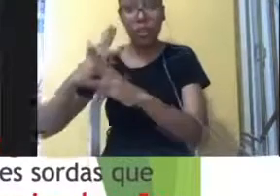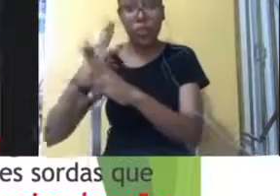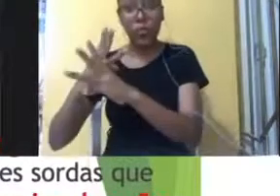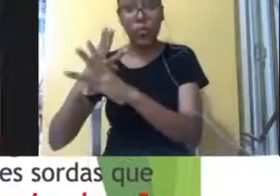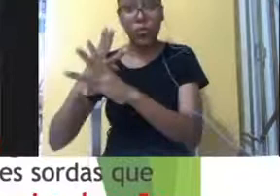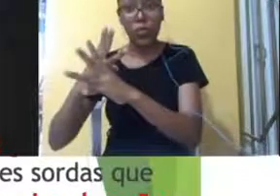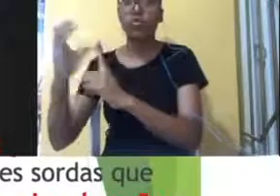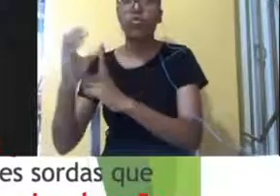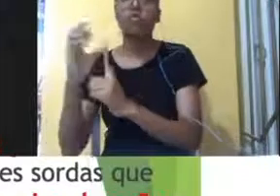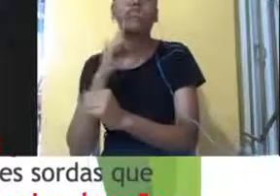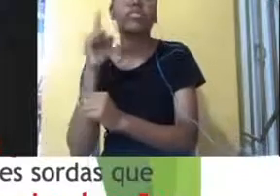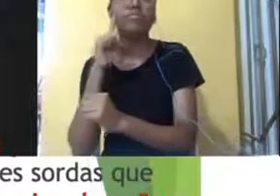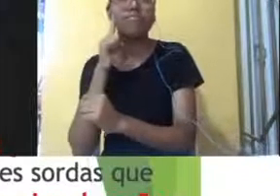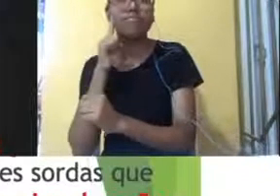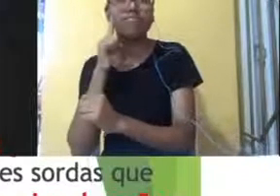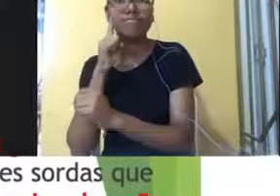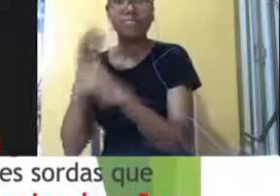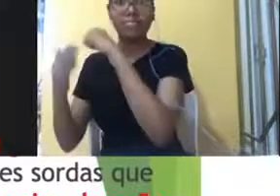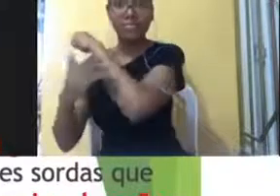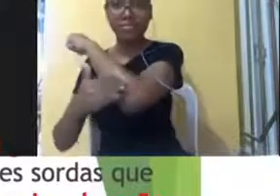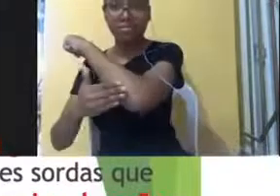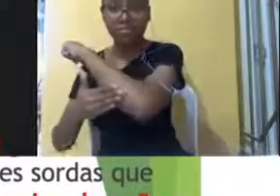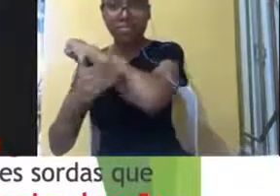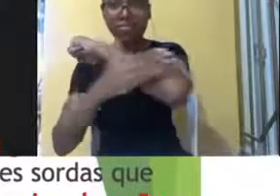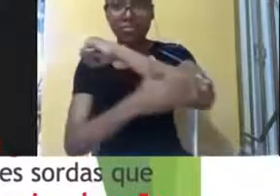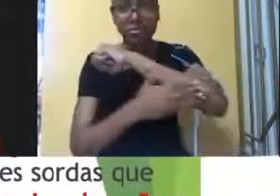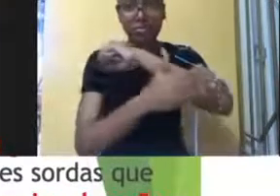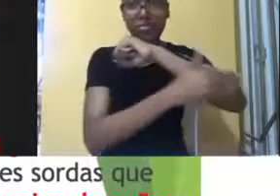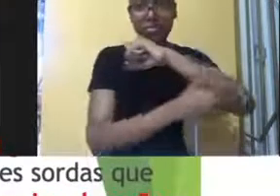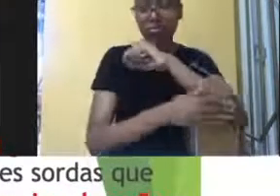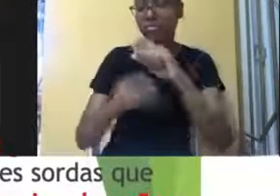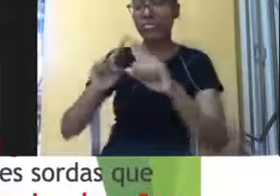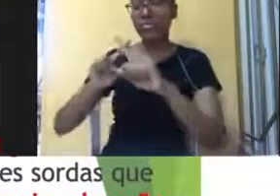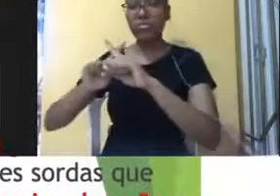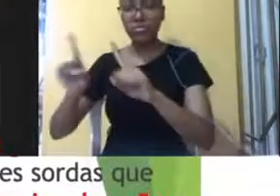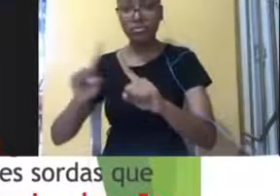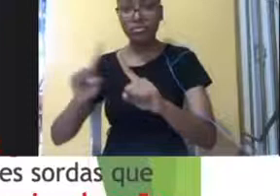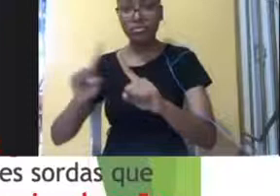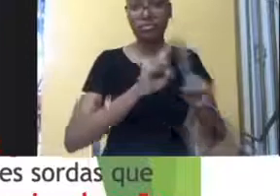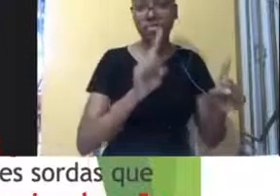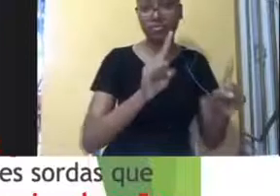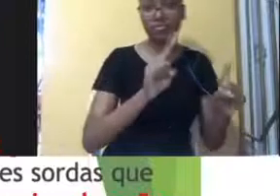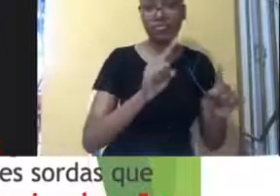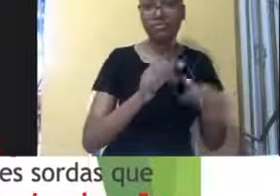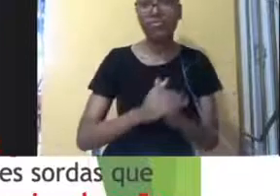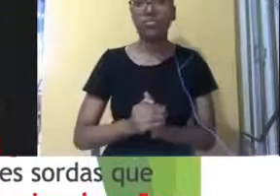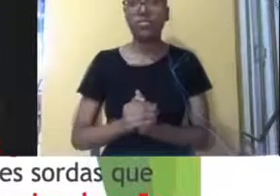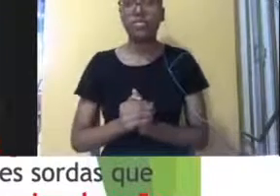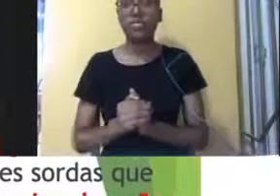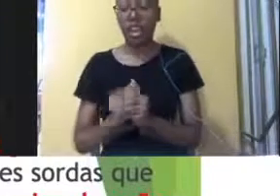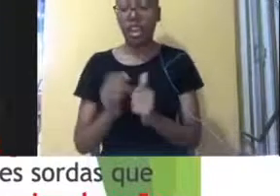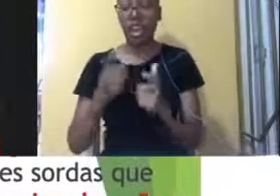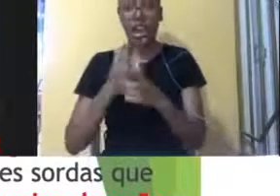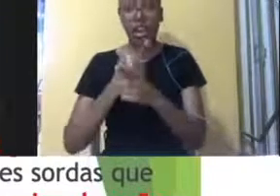comentar. Por lo tanto, hay muchos lenguajes de señas, muchas lenguas, mejor dicho, lenguaje. En los países que